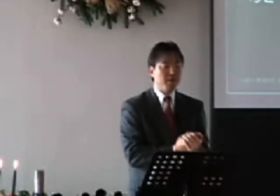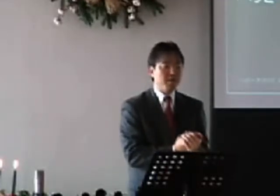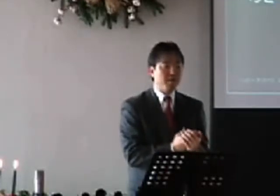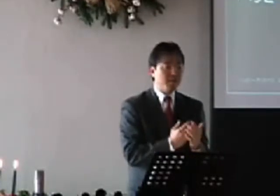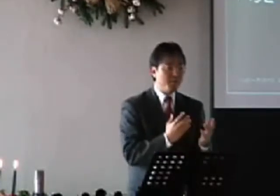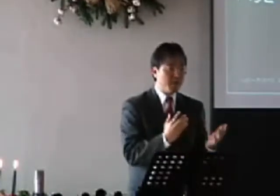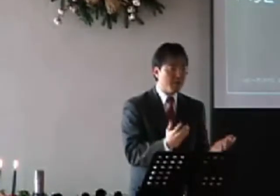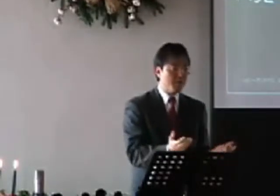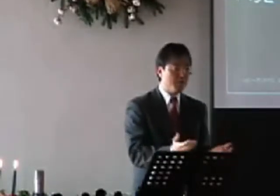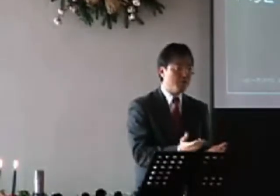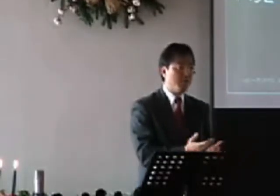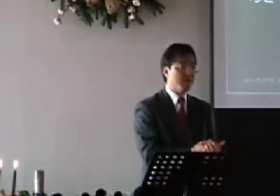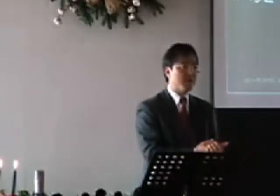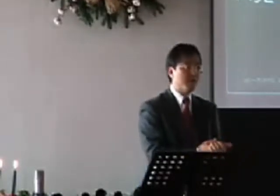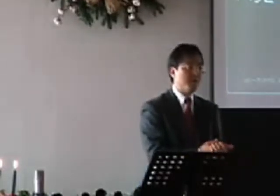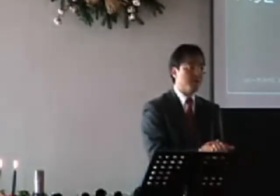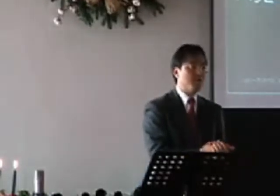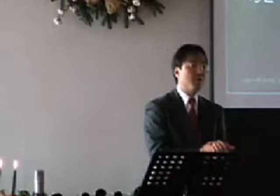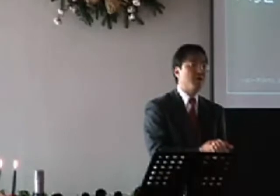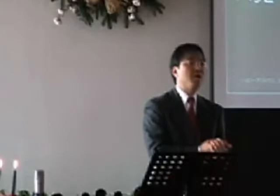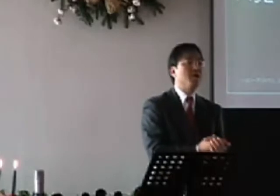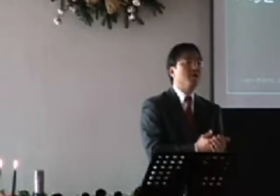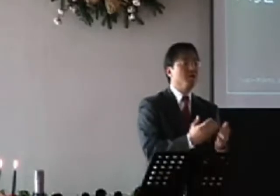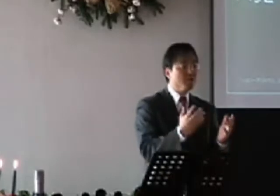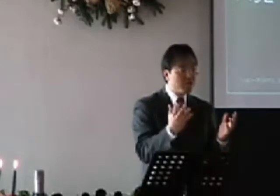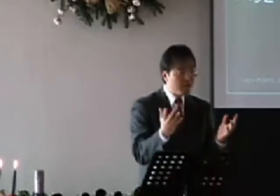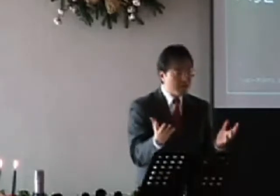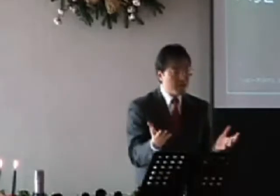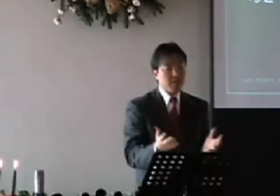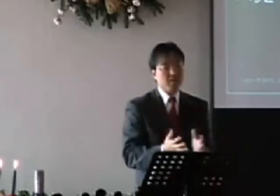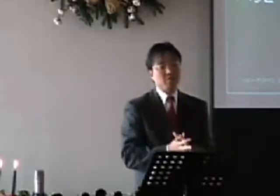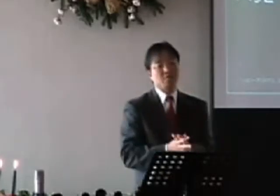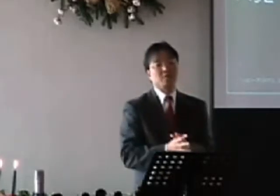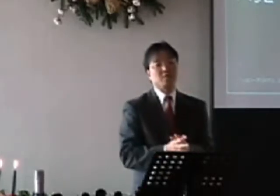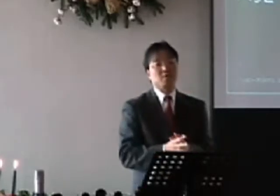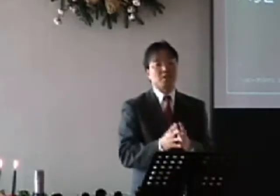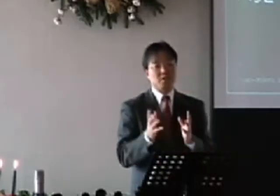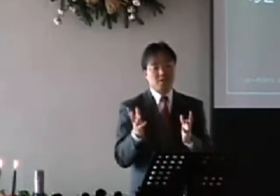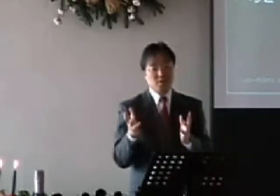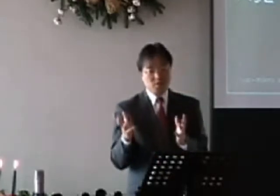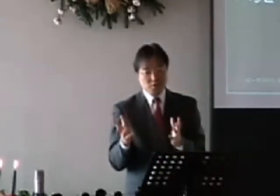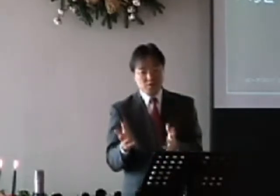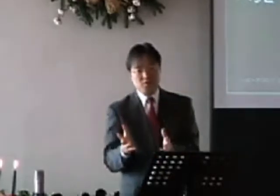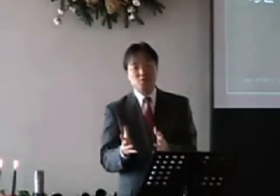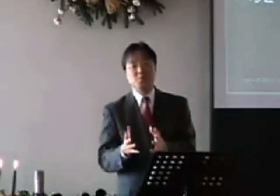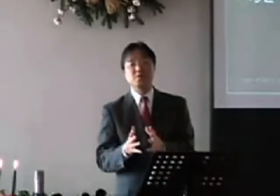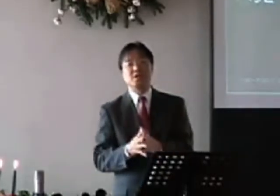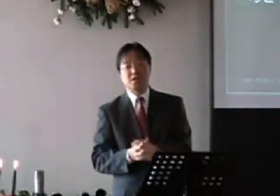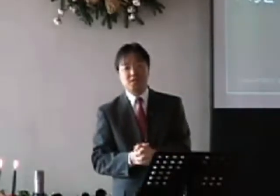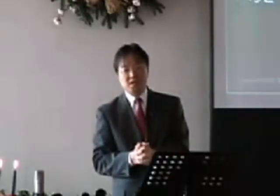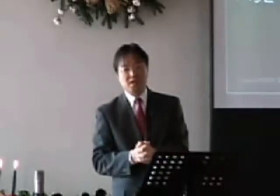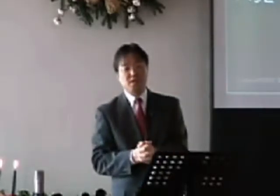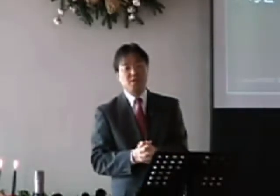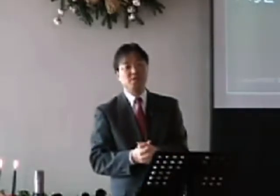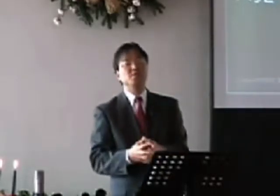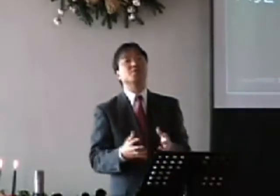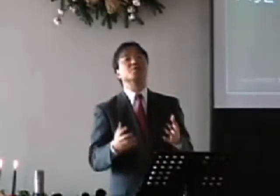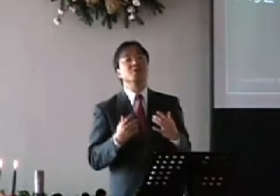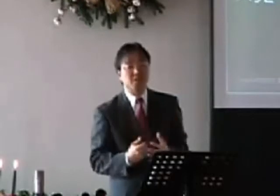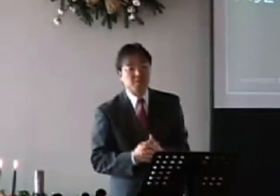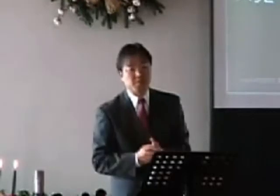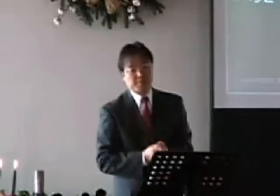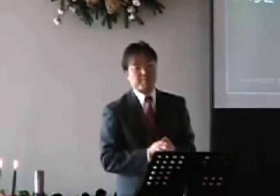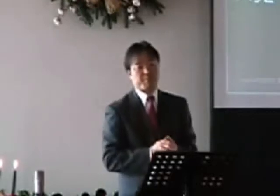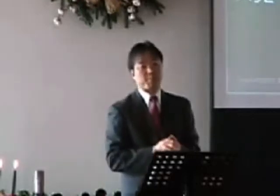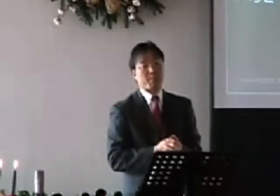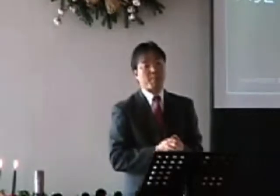ました。でも本当はイエス様が羊飼いを探しに来られたんです。イエス様は2000年前この地上に生まれてくださいました